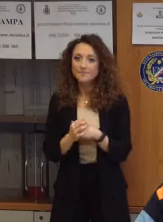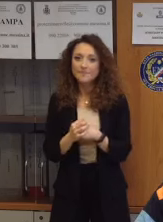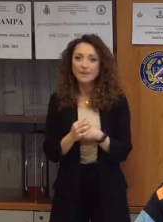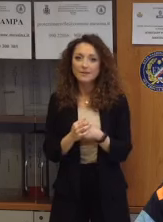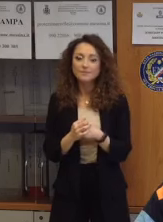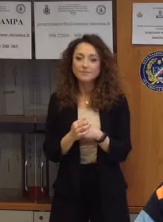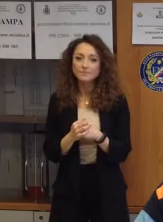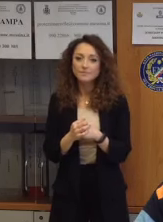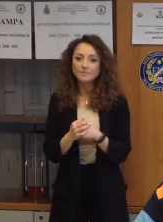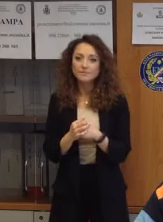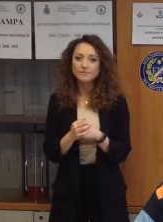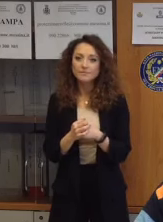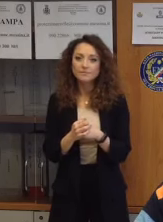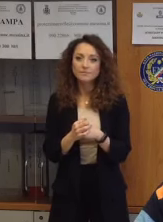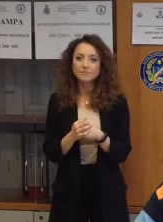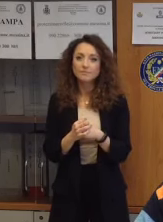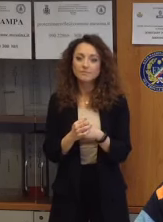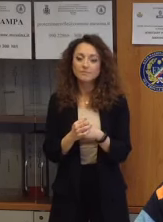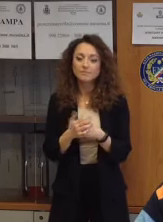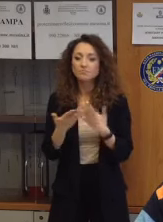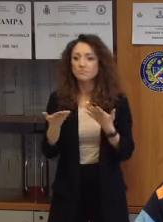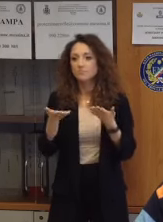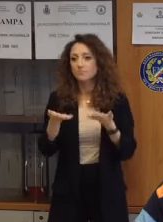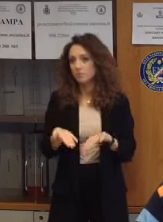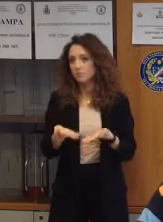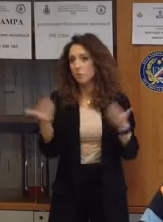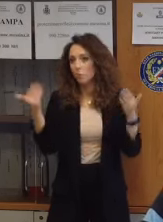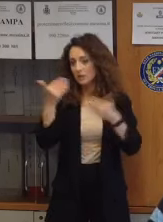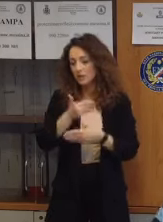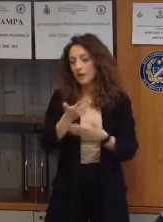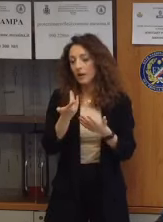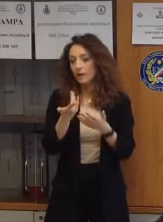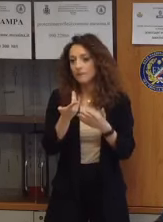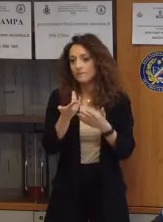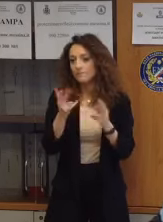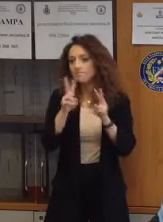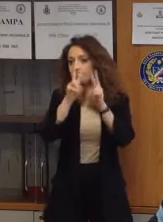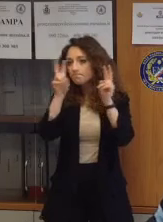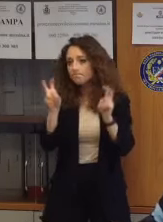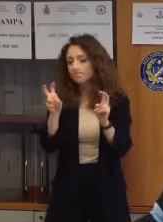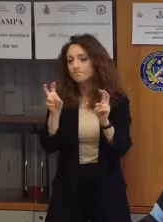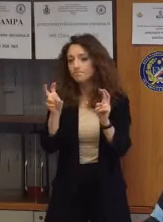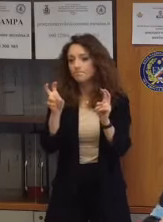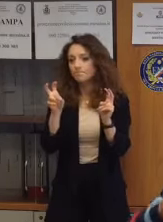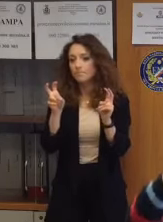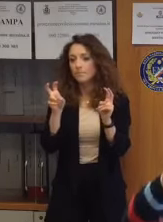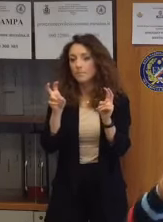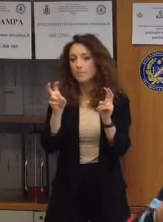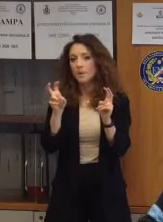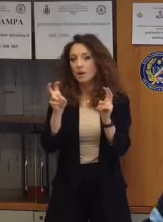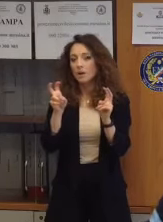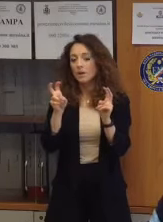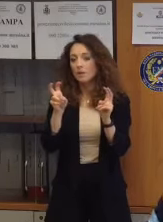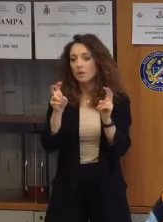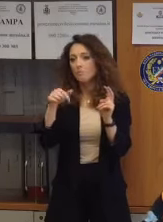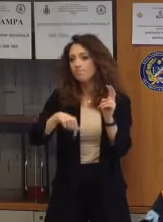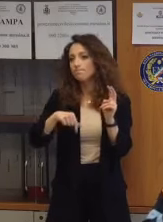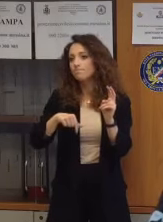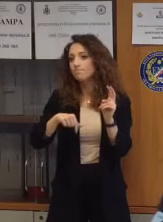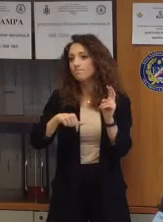cui stasera vogliamo così condividerle, parleremo noi molto di quella che è stata la prima